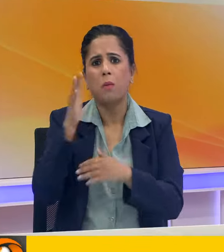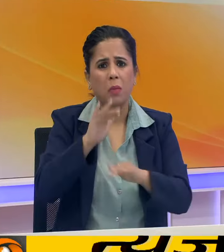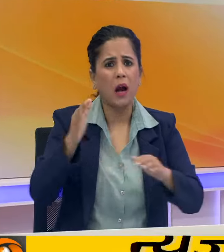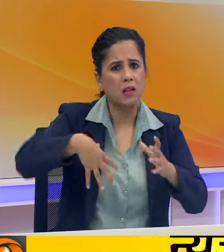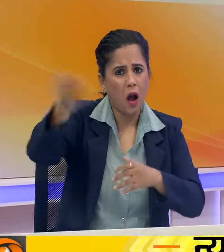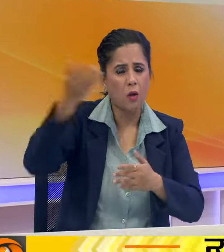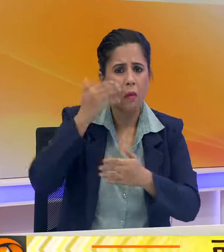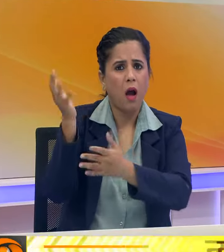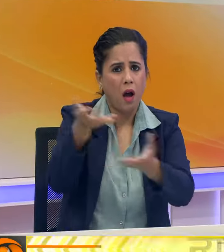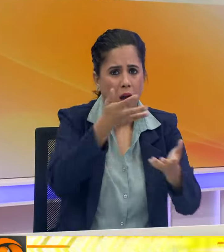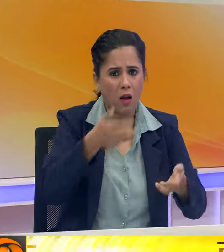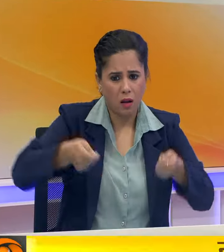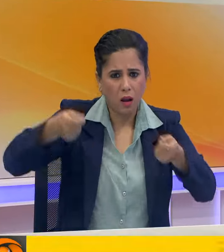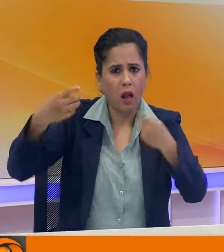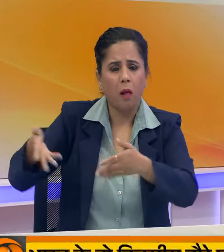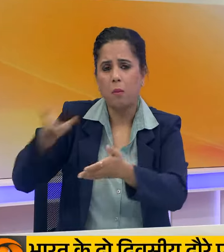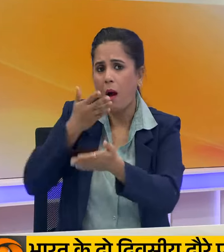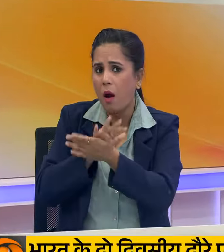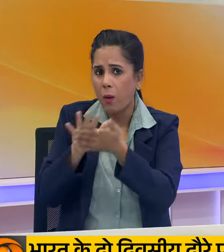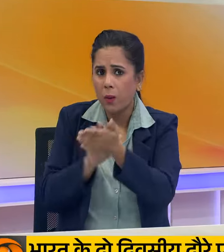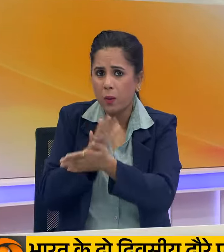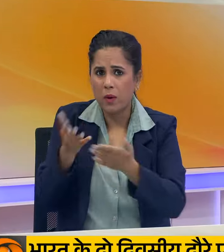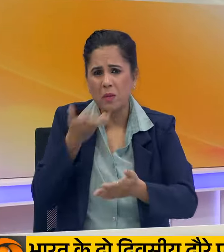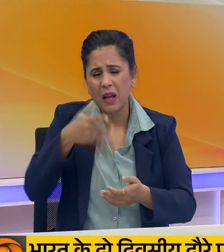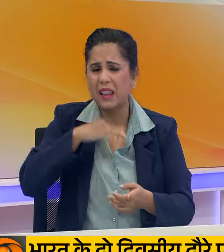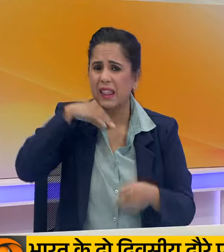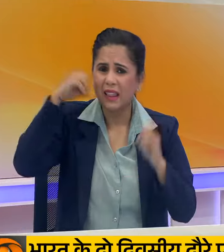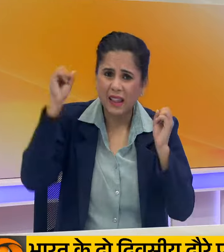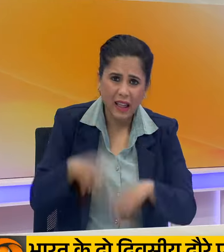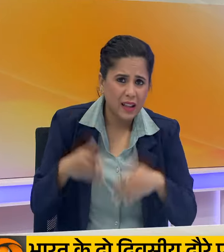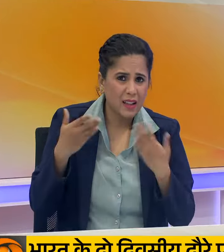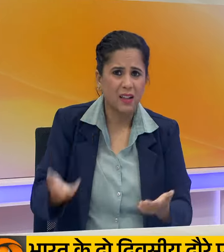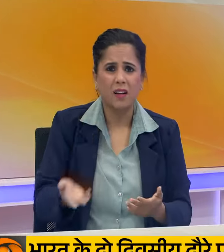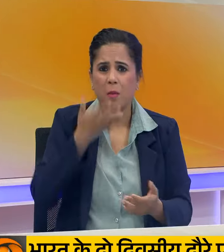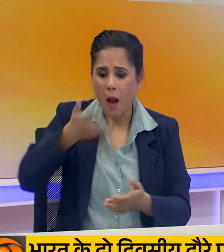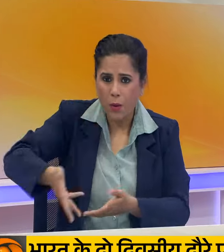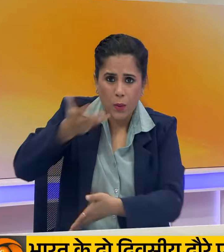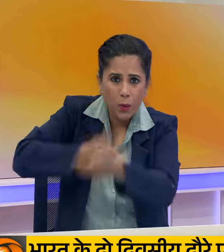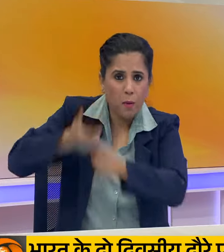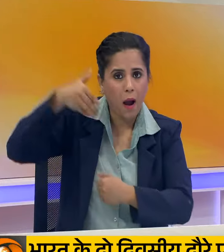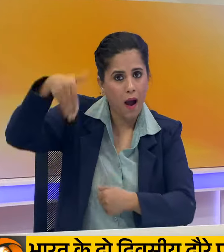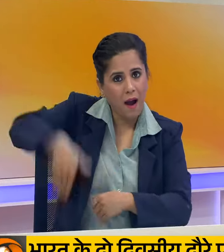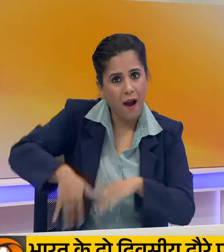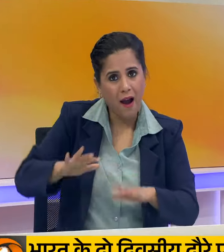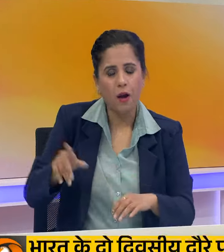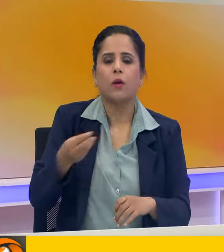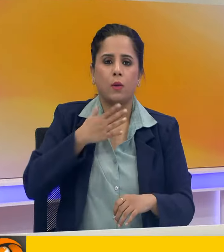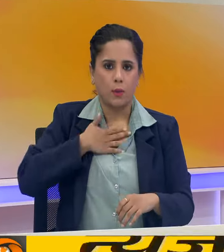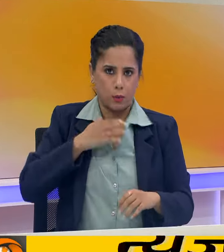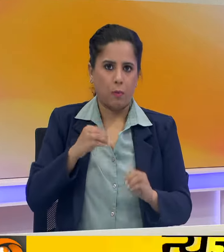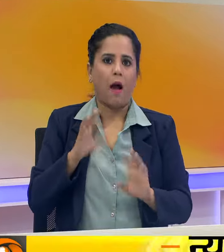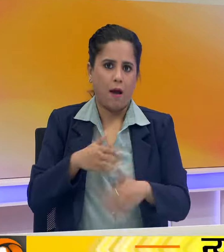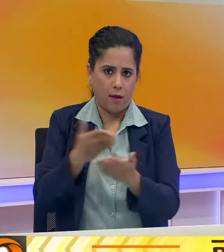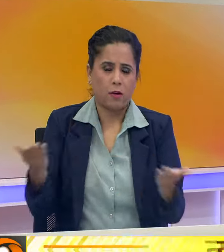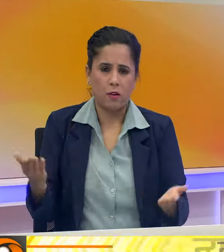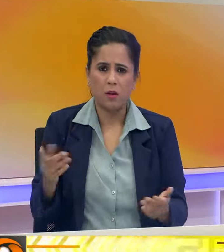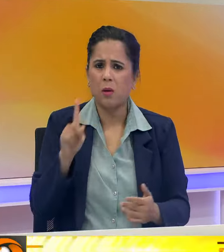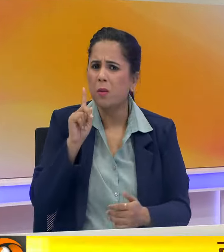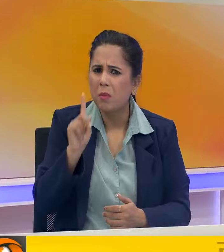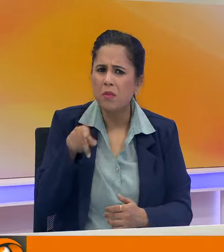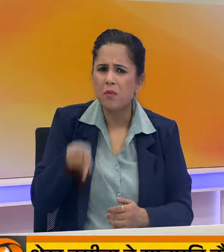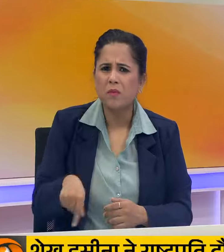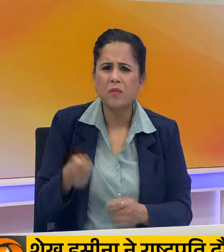बर्तन ले बर्तन अभी भी खाली है और पानी आ गंदा पानी और बोरिंग का पानी आ रहा था उससे थोड़ी तसल्ली है लोग को य पे एक क्यार